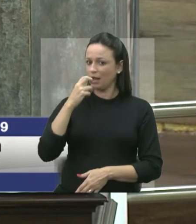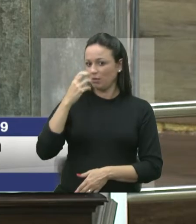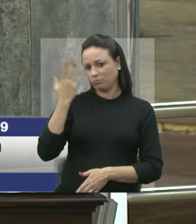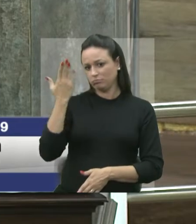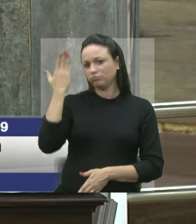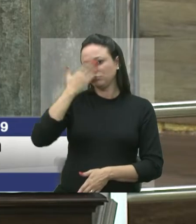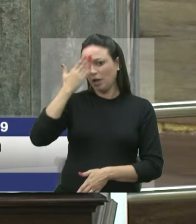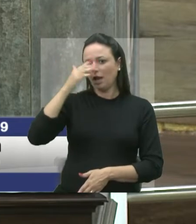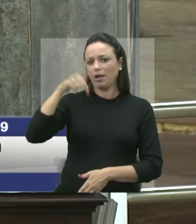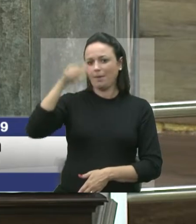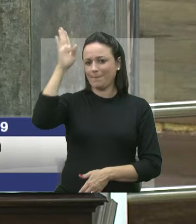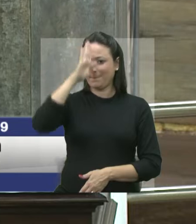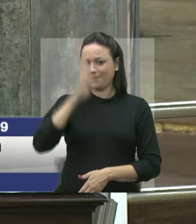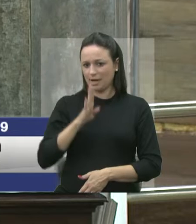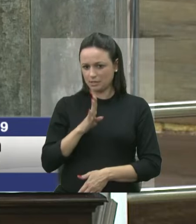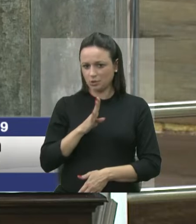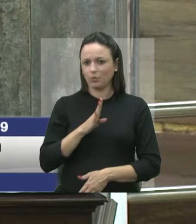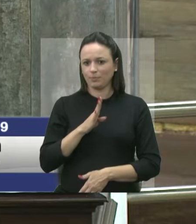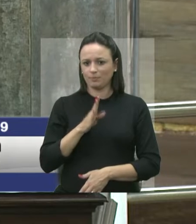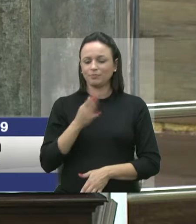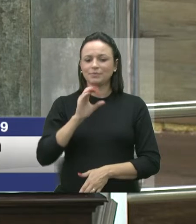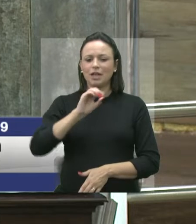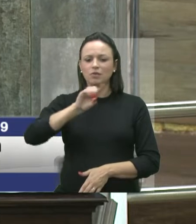corresponde a cerca de